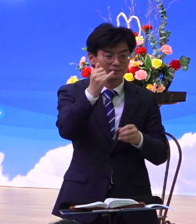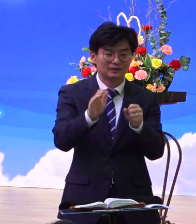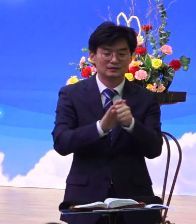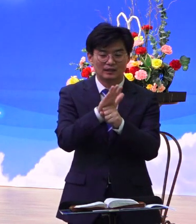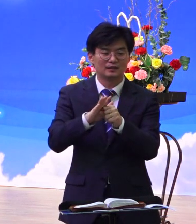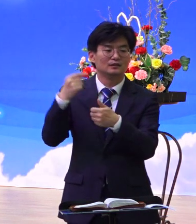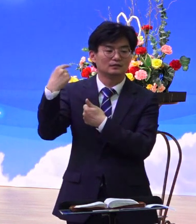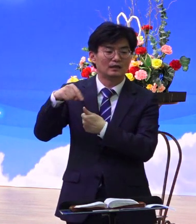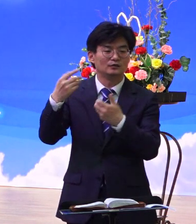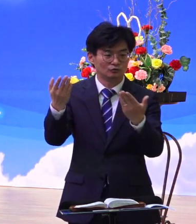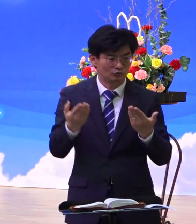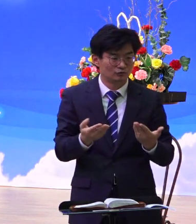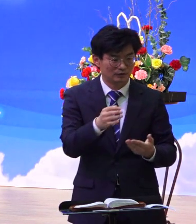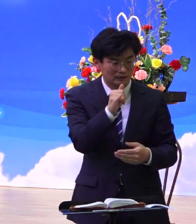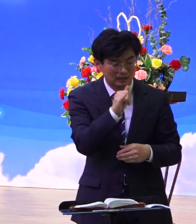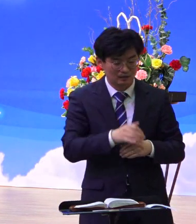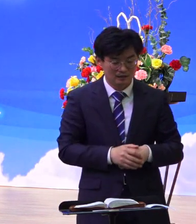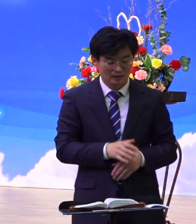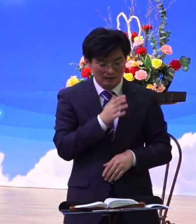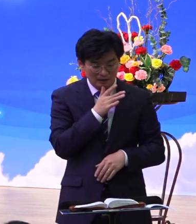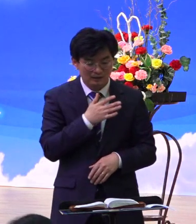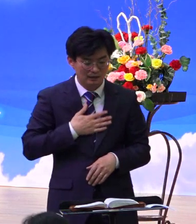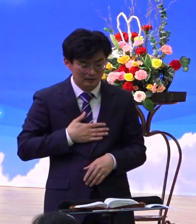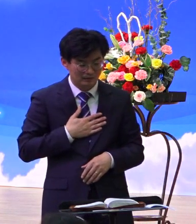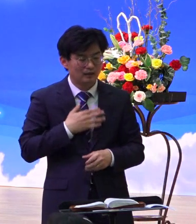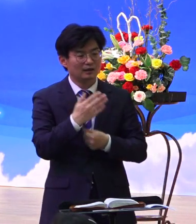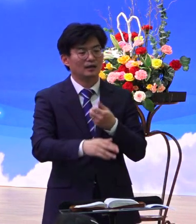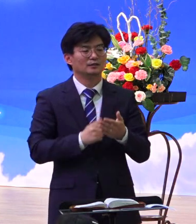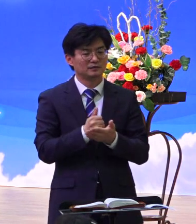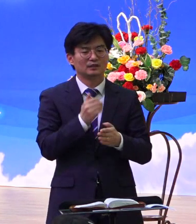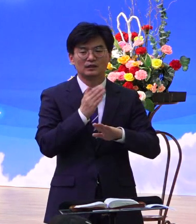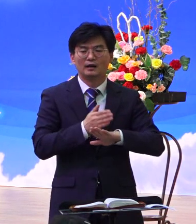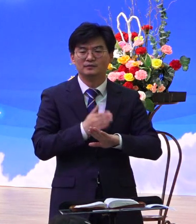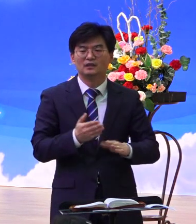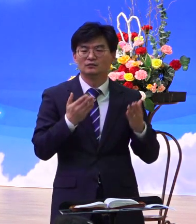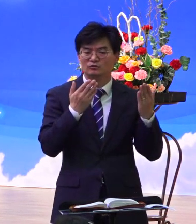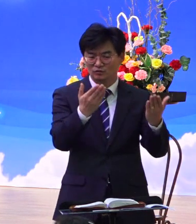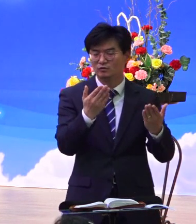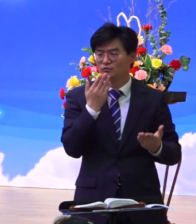그거 하나만으로도 하나님께 감사할 수 있기를 바랍니다.